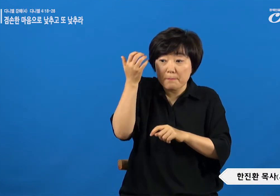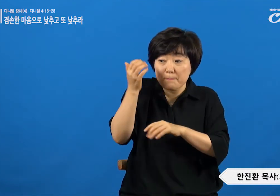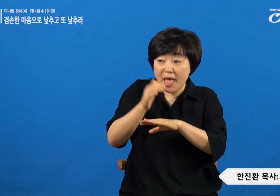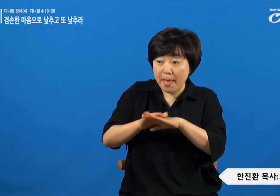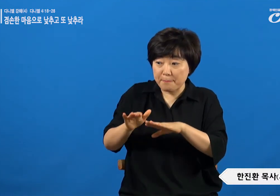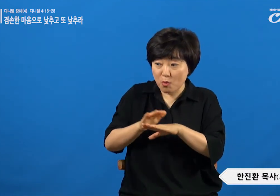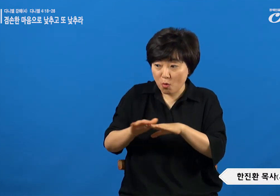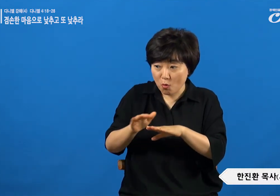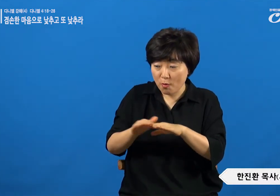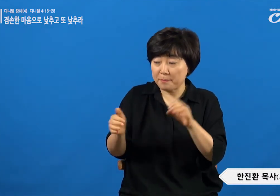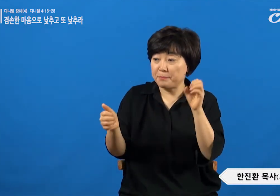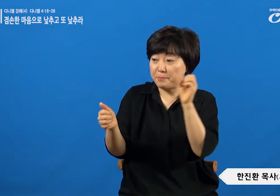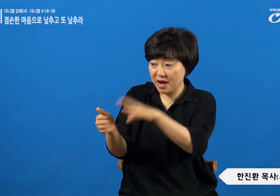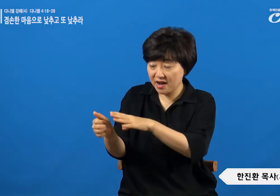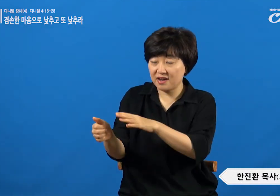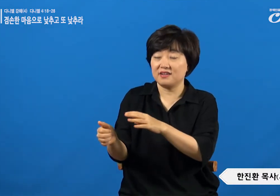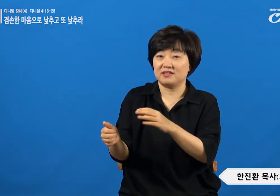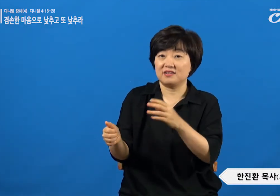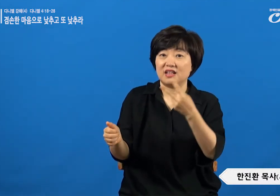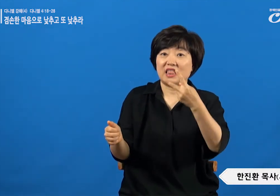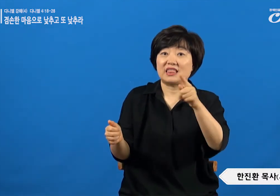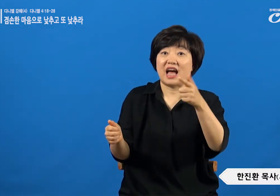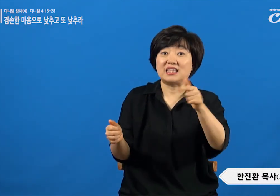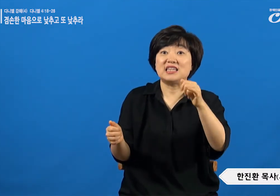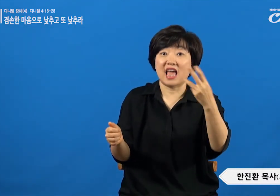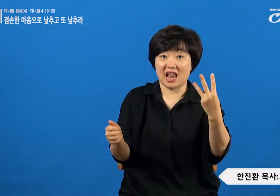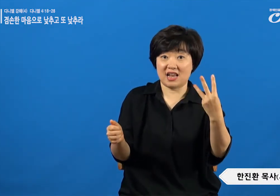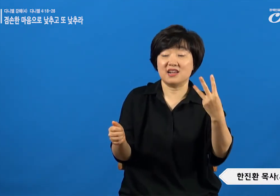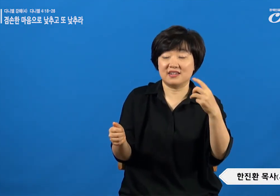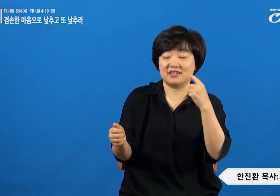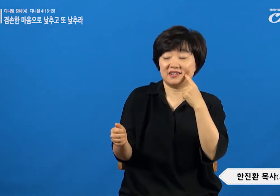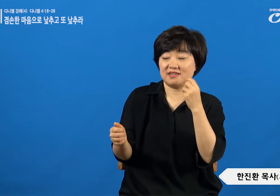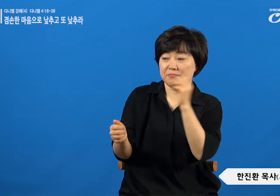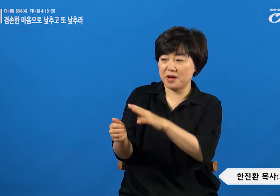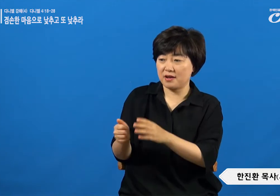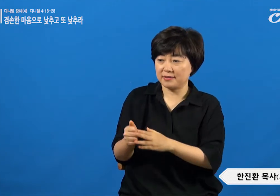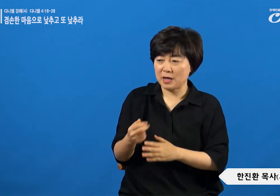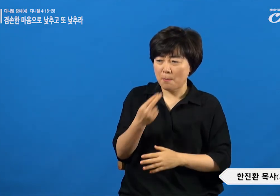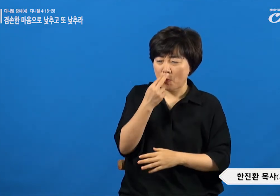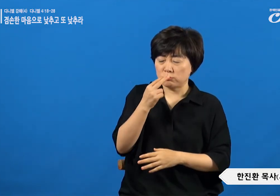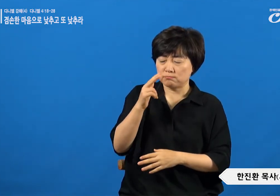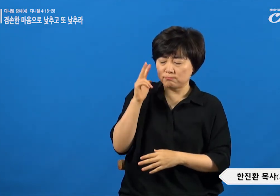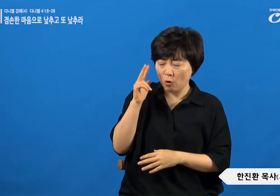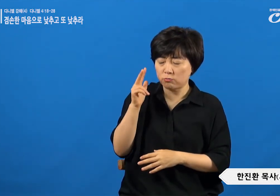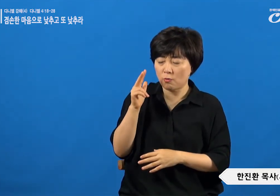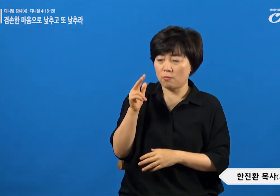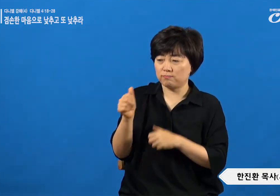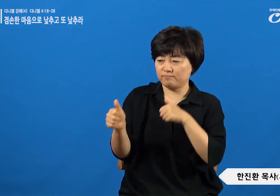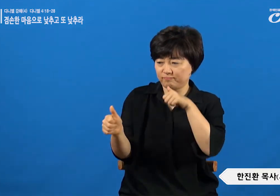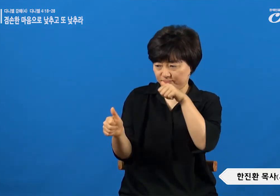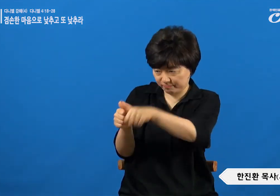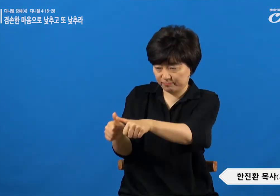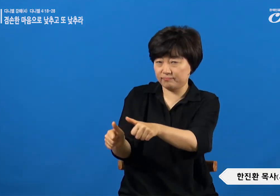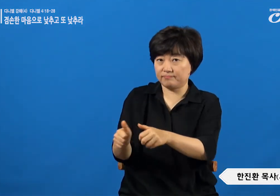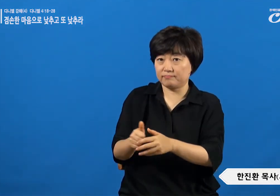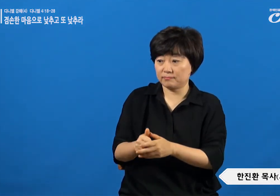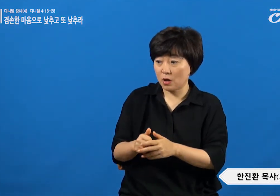쭉 들려주면서 다니엘이 목숨을 걸고 왕에게 직언을 합니다.